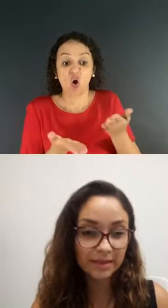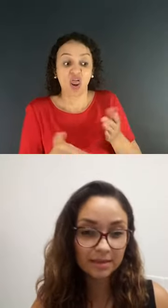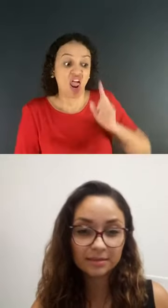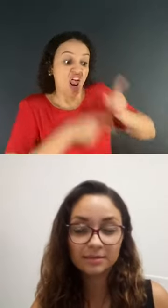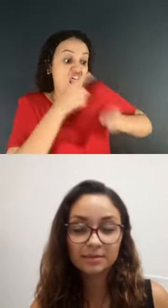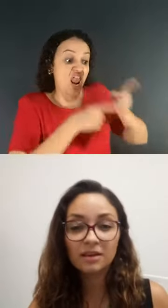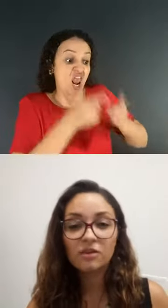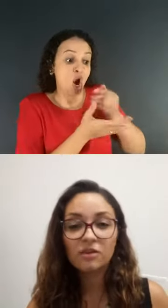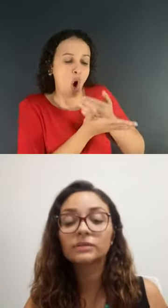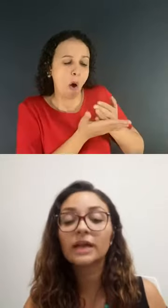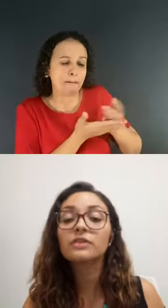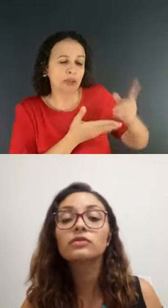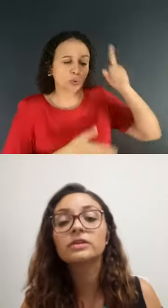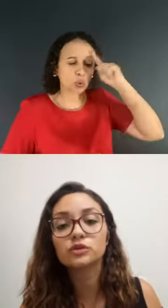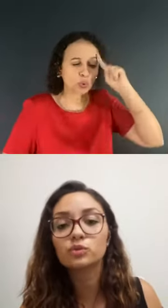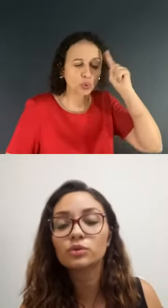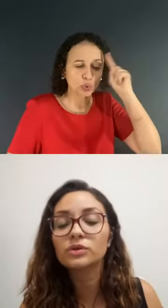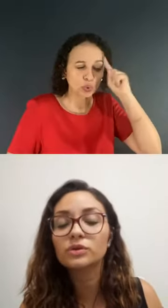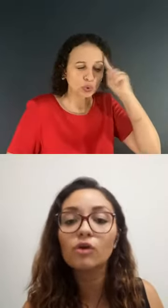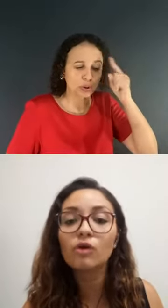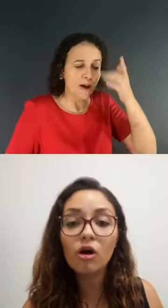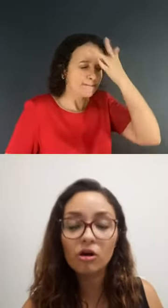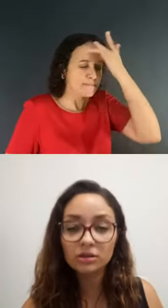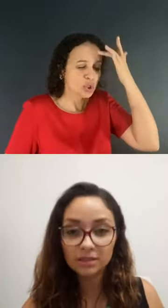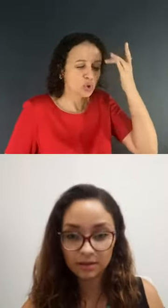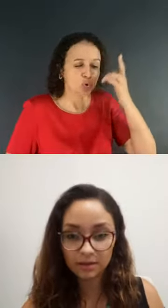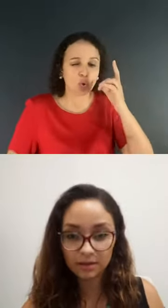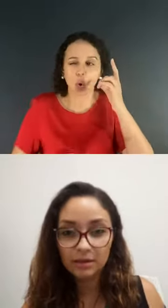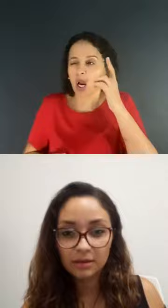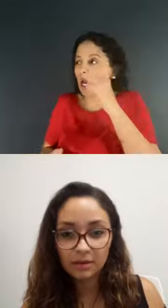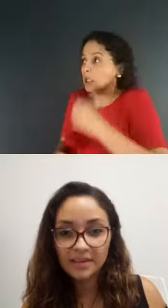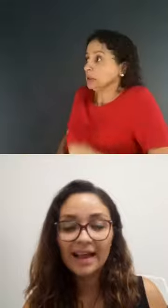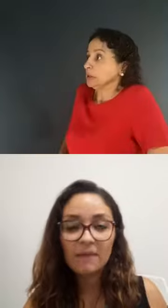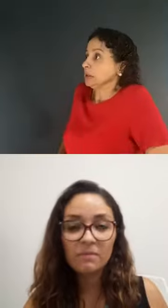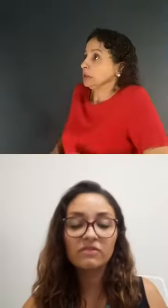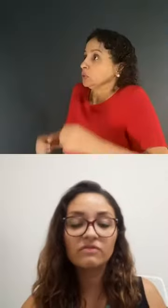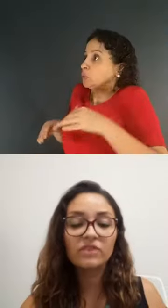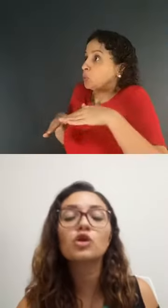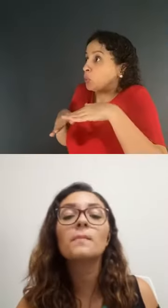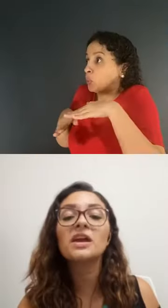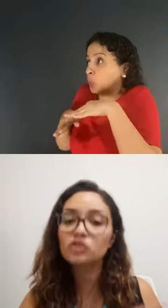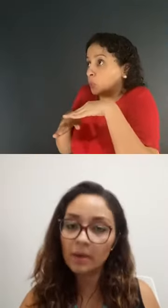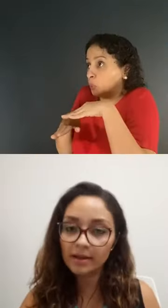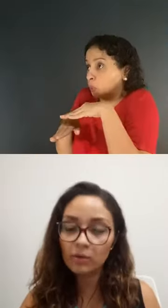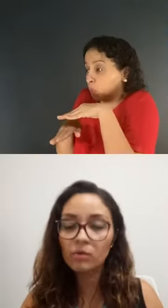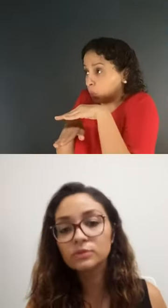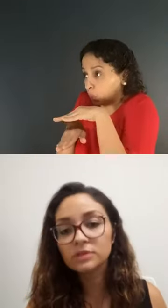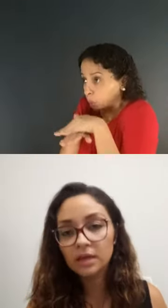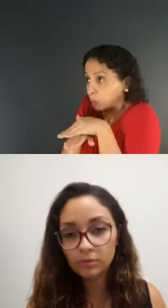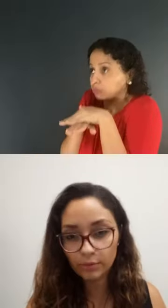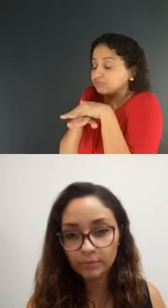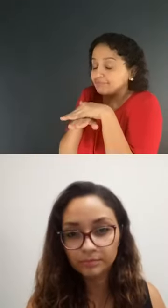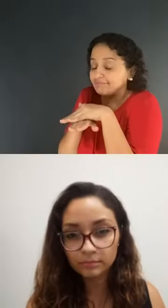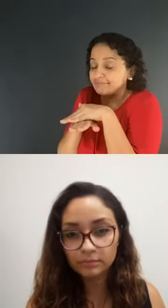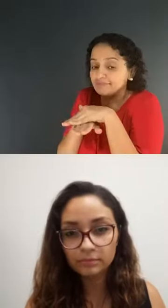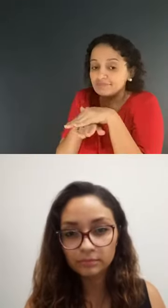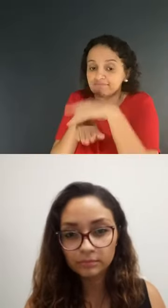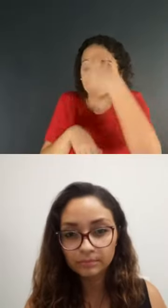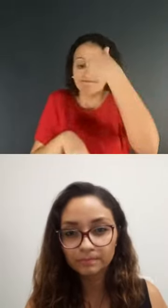muitas vezes, vontade de fazer as coisas que gosta, e acaba vivendo somente para o